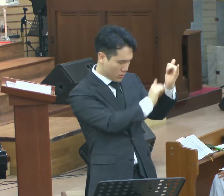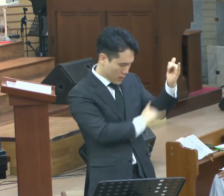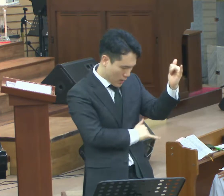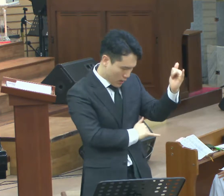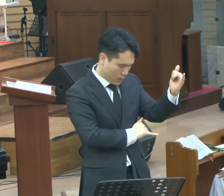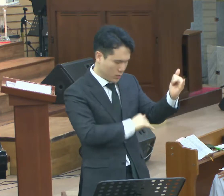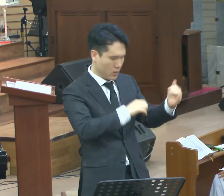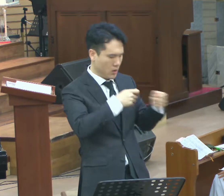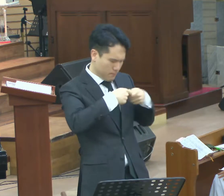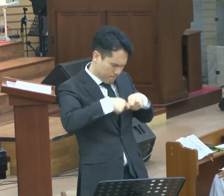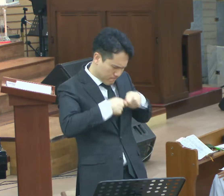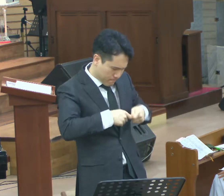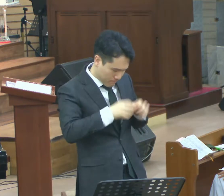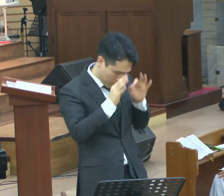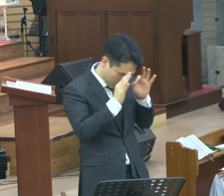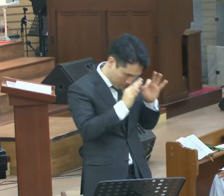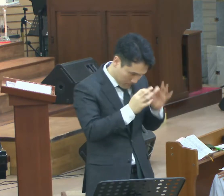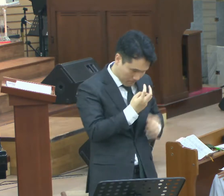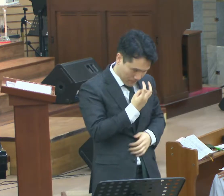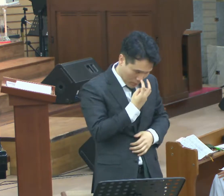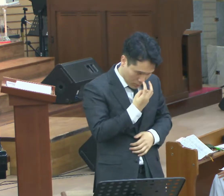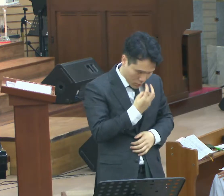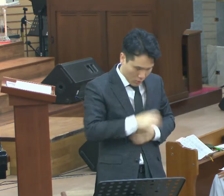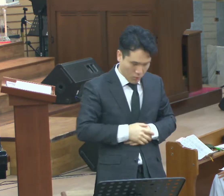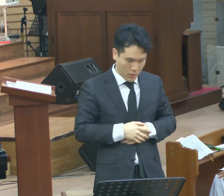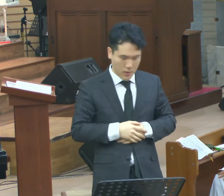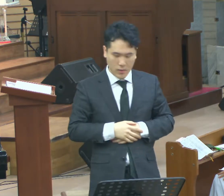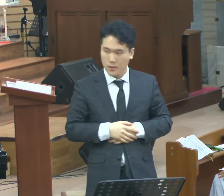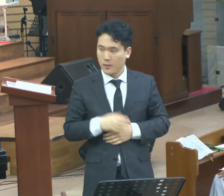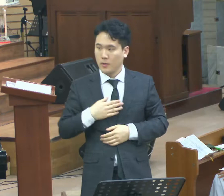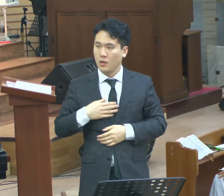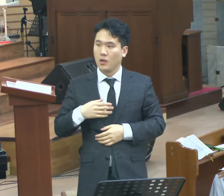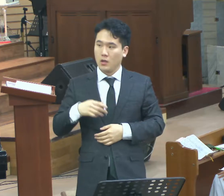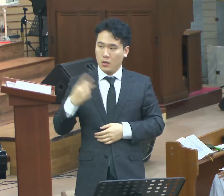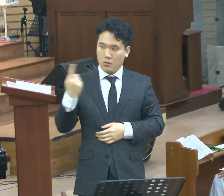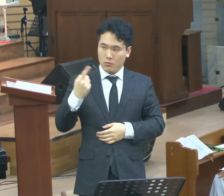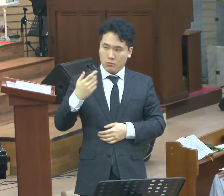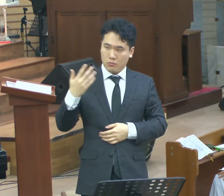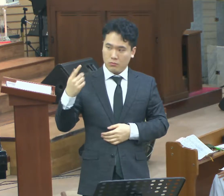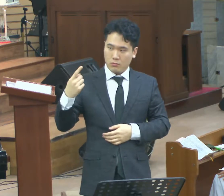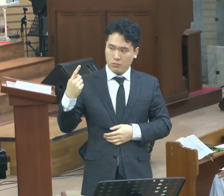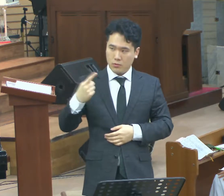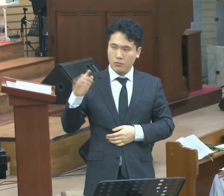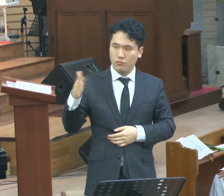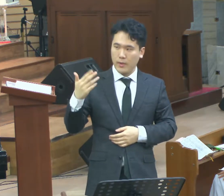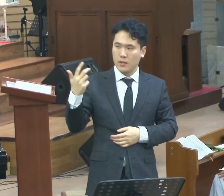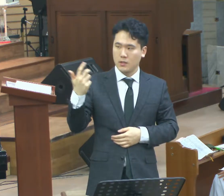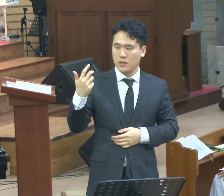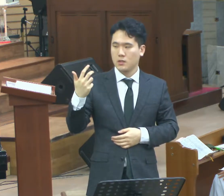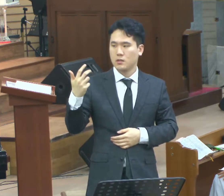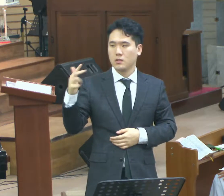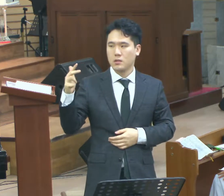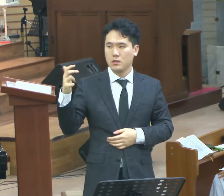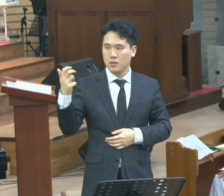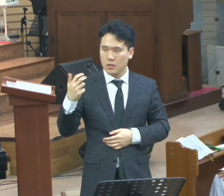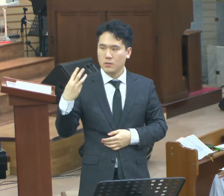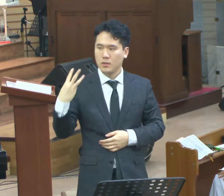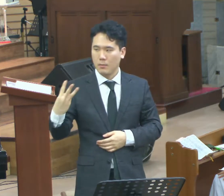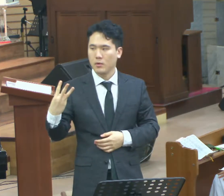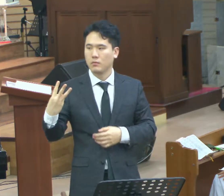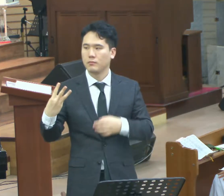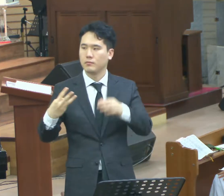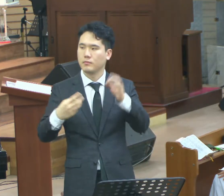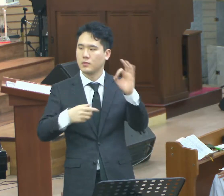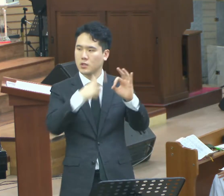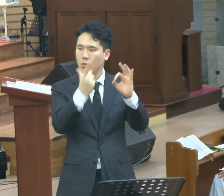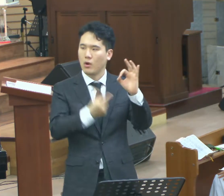좀 봤는데 1973년 10월 달에 강원도 춘천시 철전동이라는